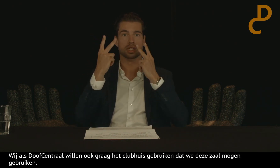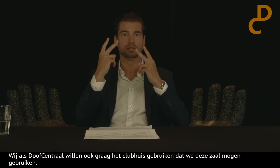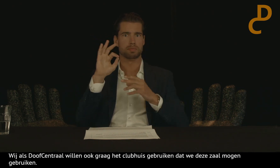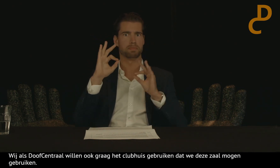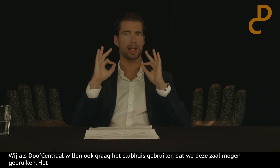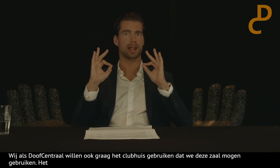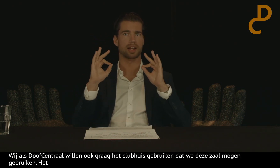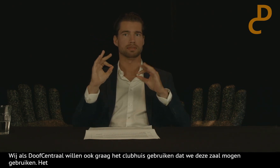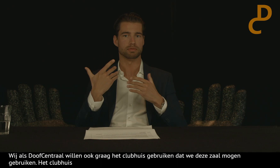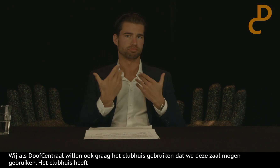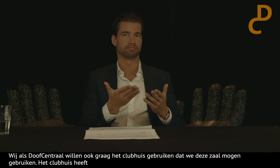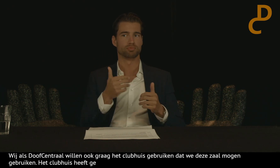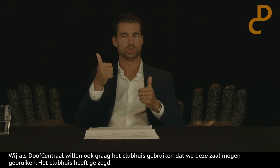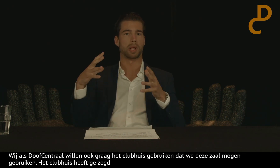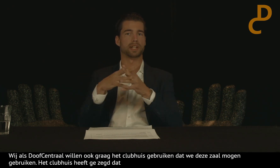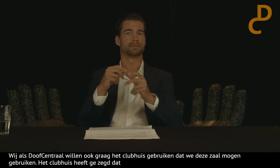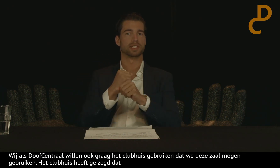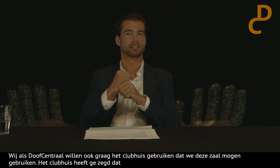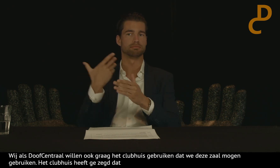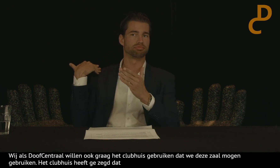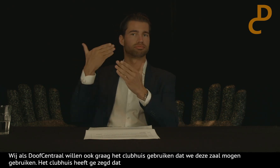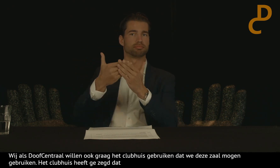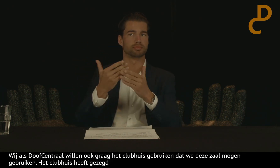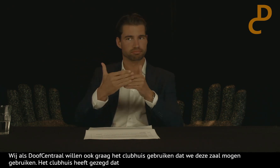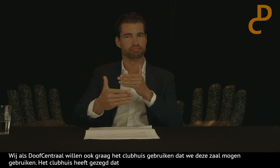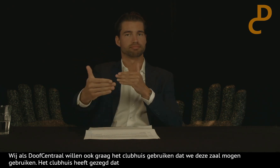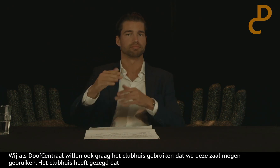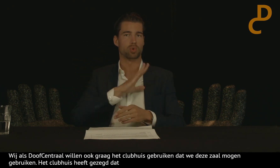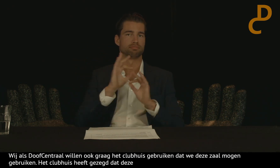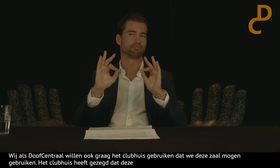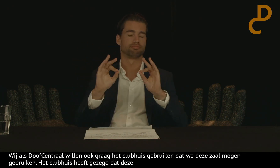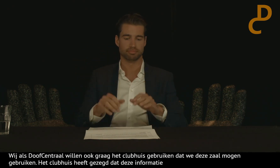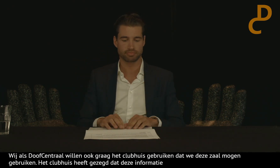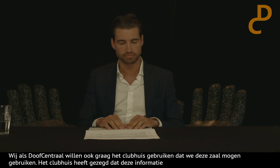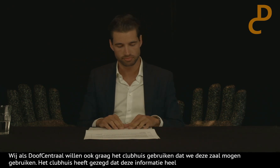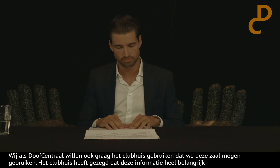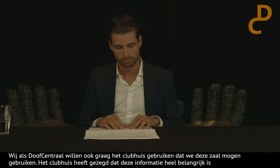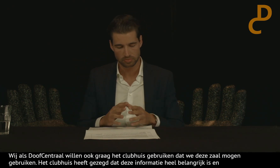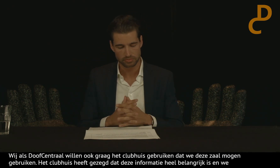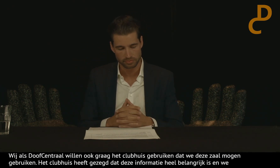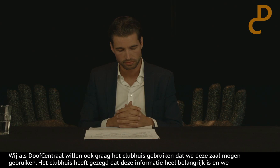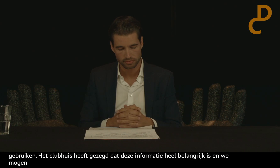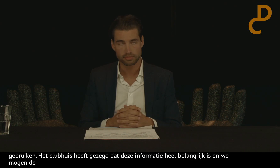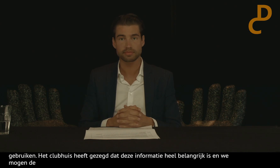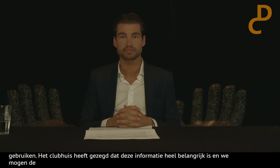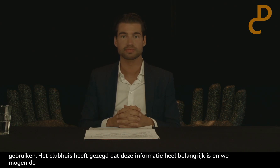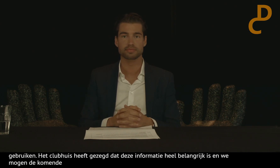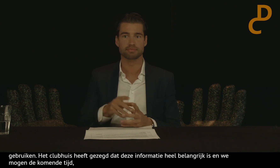gezegd dat deze informatievoorziening ontzettend belangrijk is. Dus zij hebben aangeboden dat wij deze komende tijd en de afgelopen keren gebruik mogen maken van